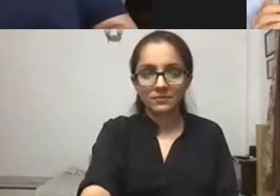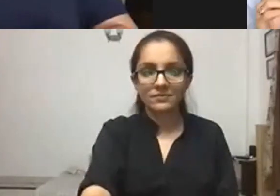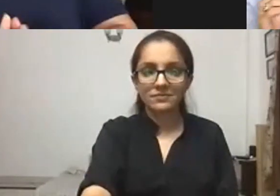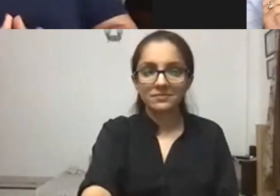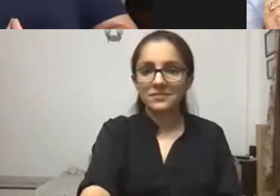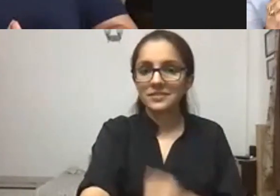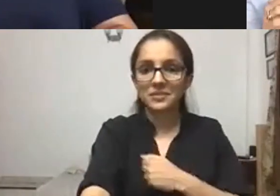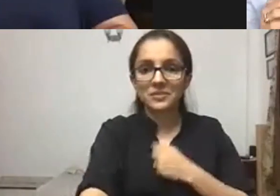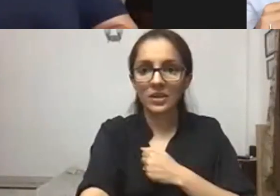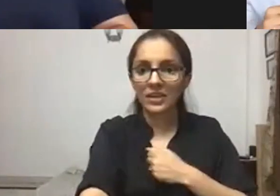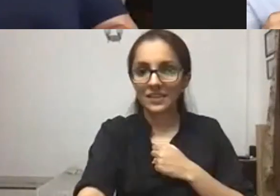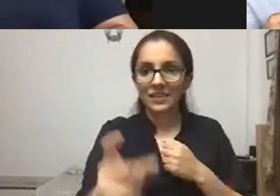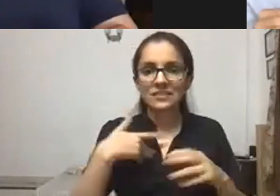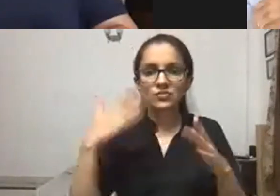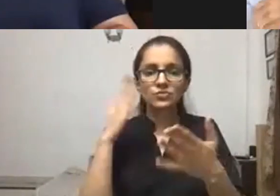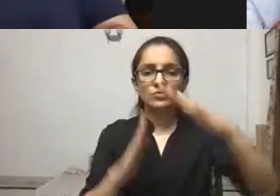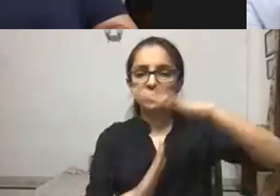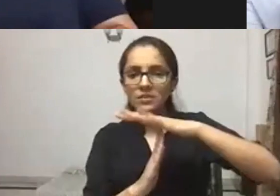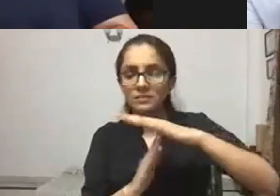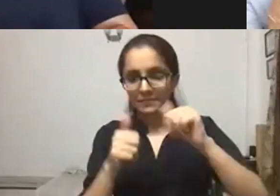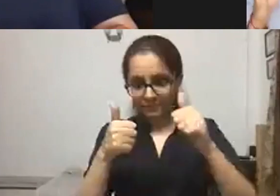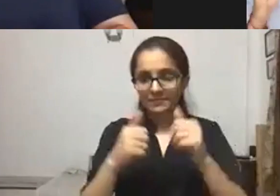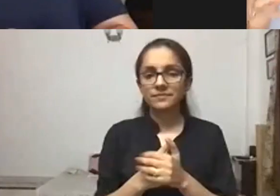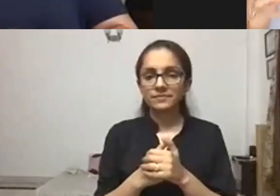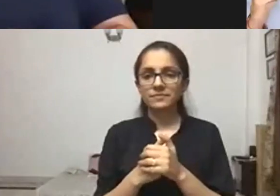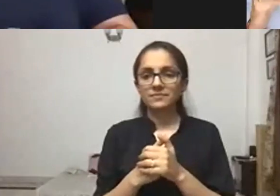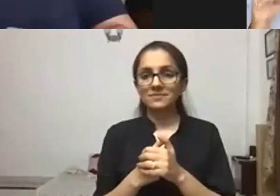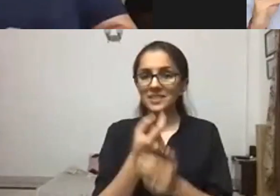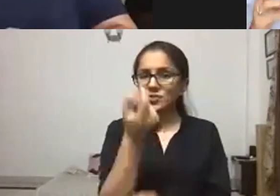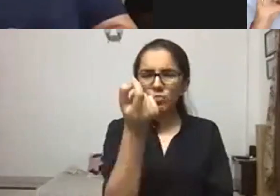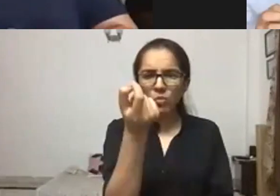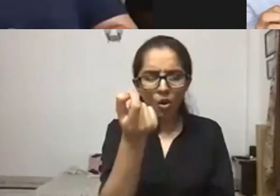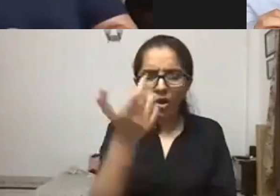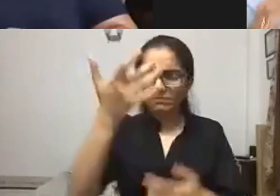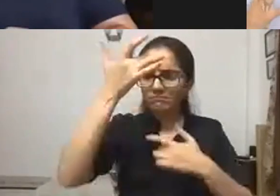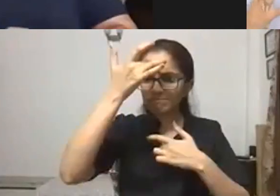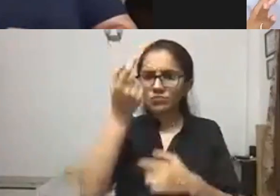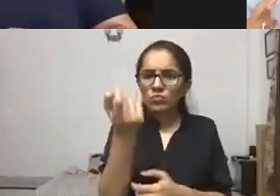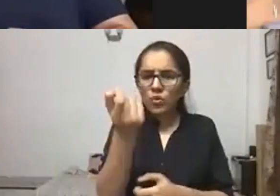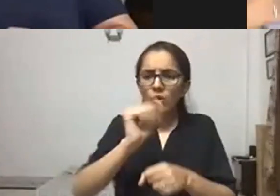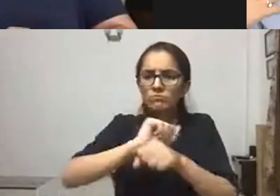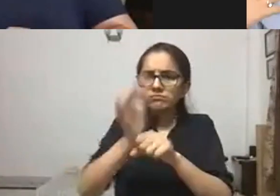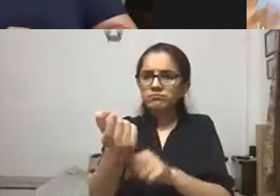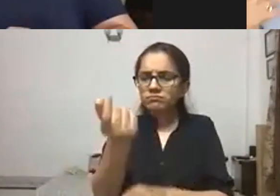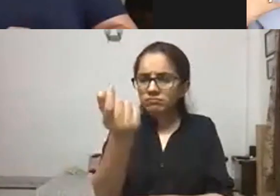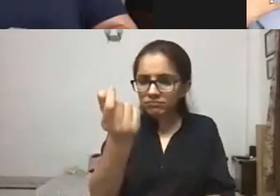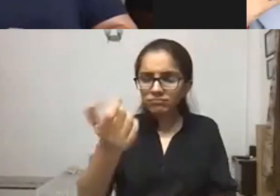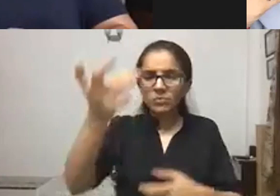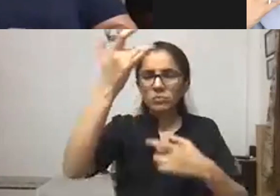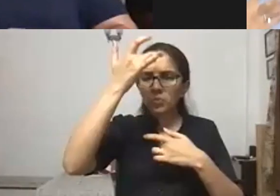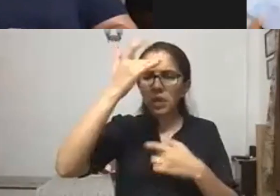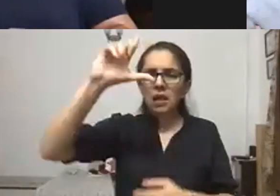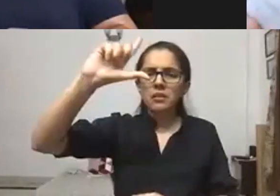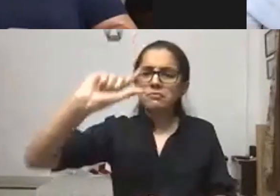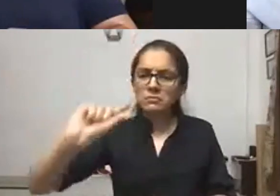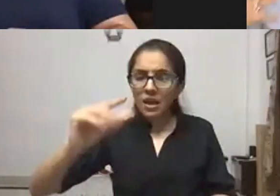Sorry, where did I stop? So if you've had mild form of disease, जहाँ पे आपको बहुत बुखार, you didn't get too